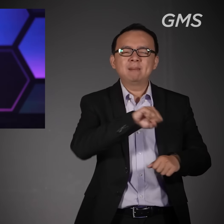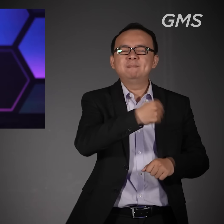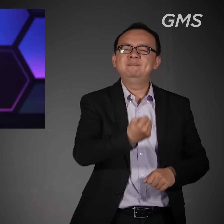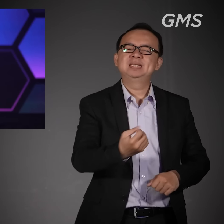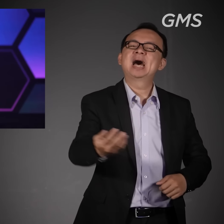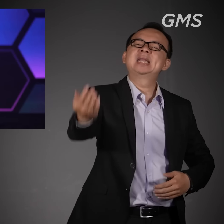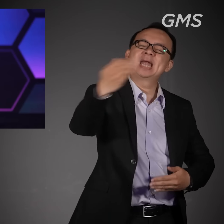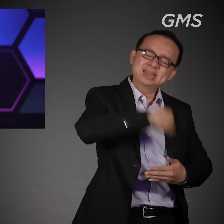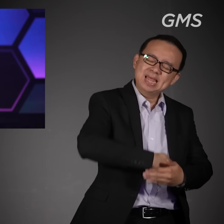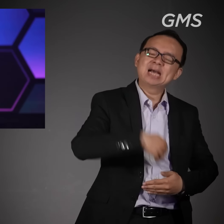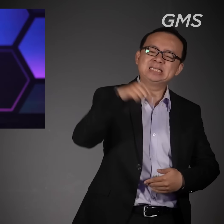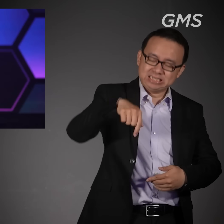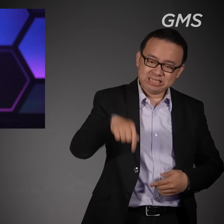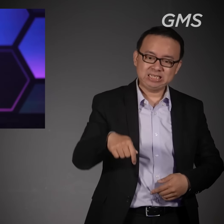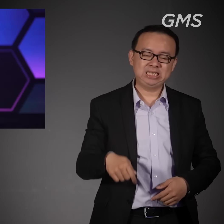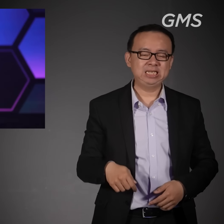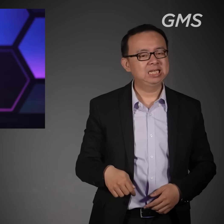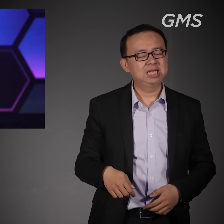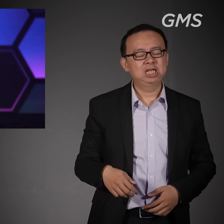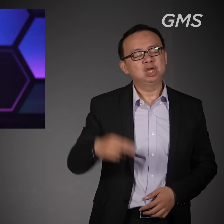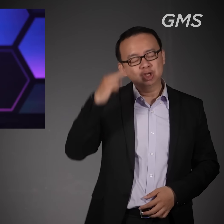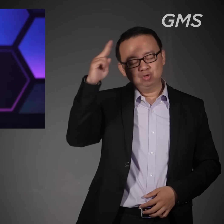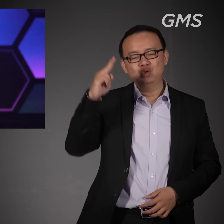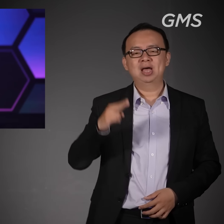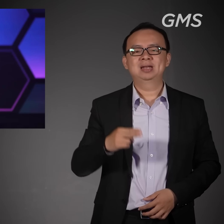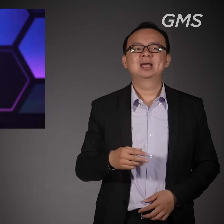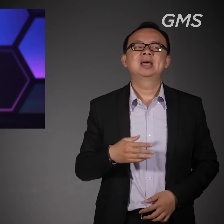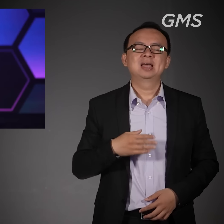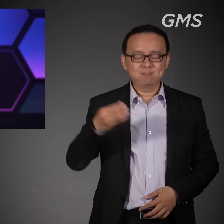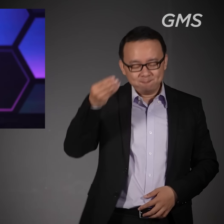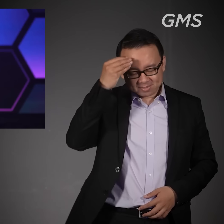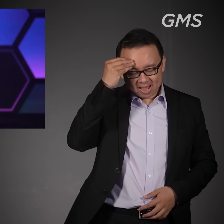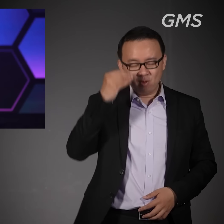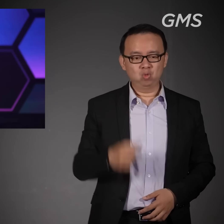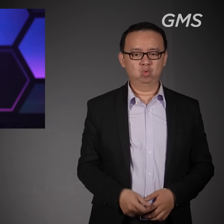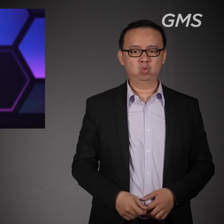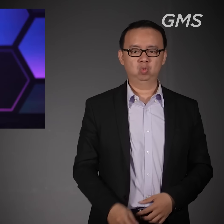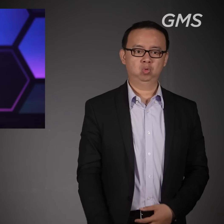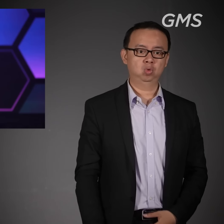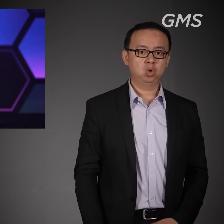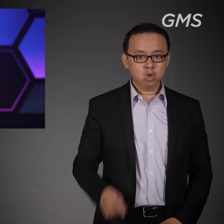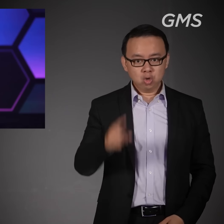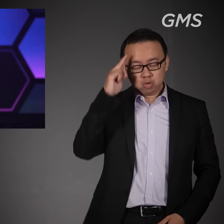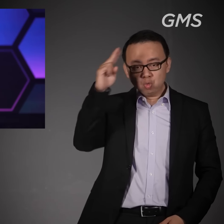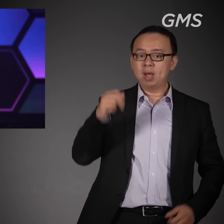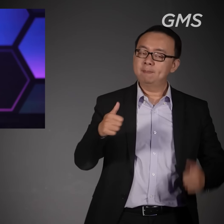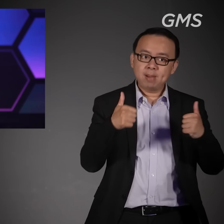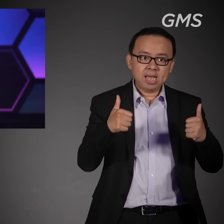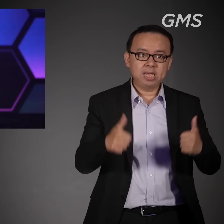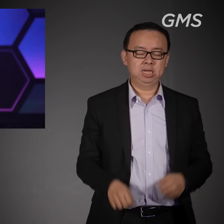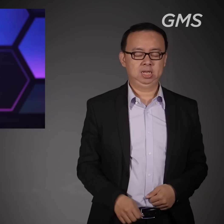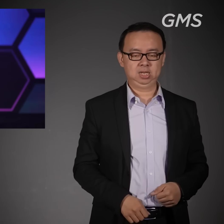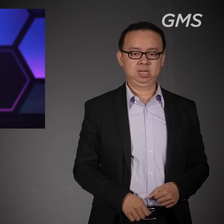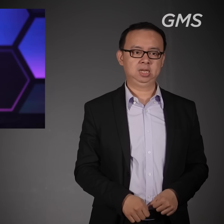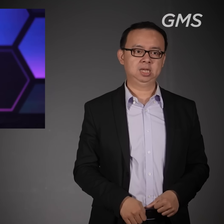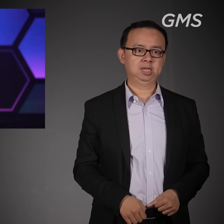bisa mengerti. What a good God we have. Itulah kepala jemaat. Kepala gereja itu kan